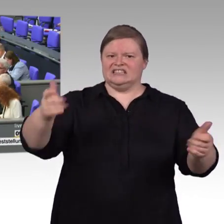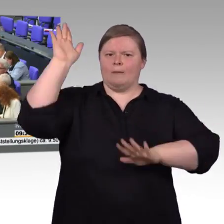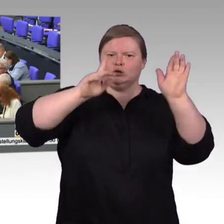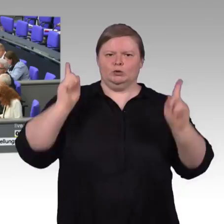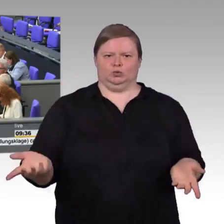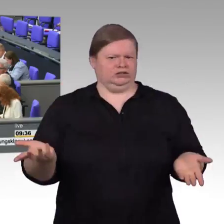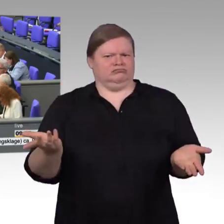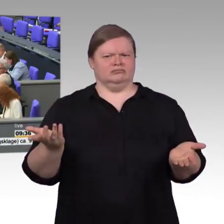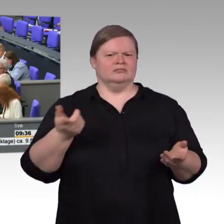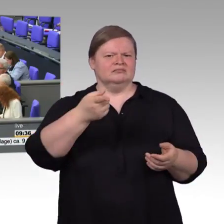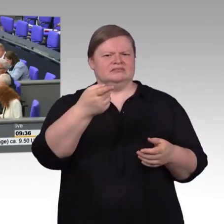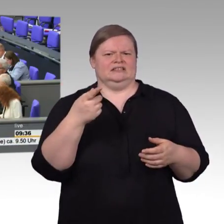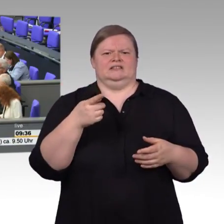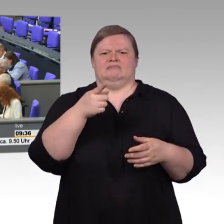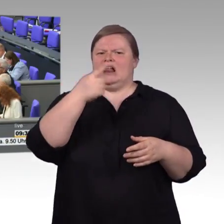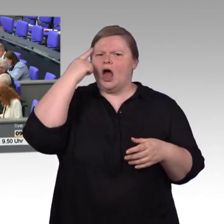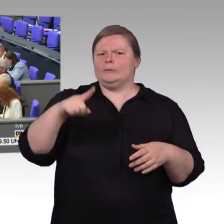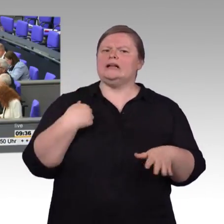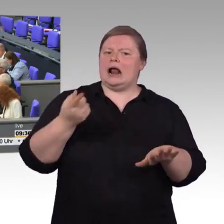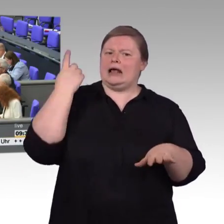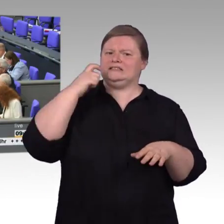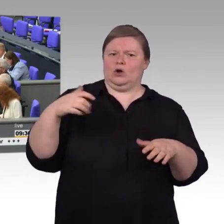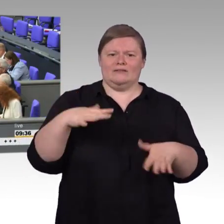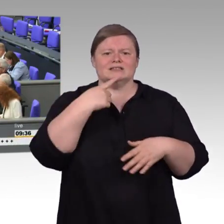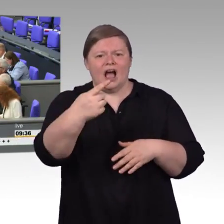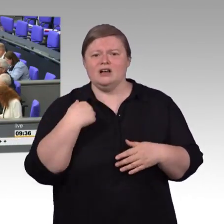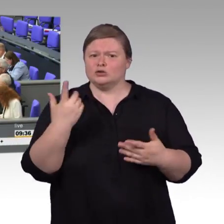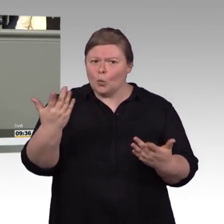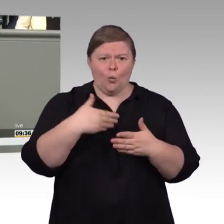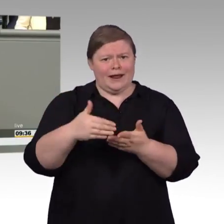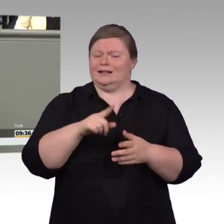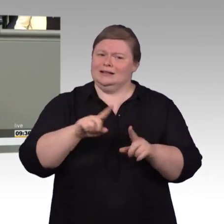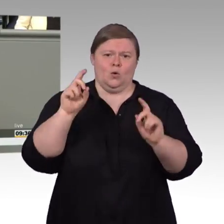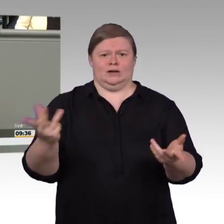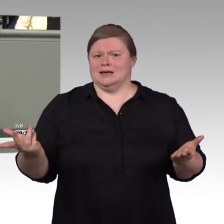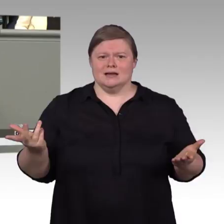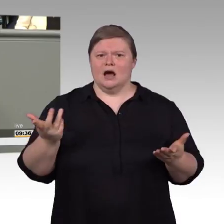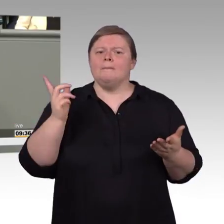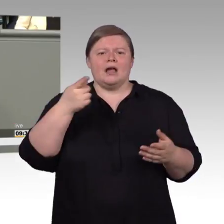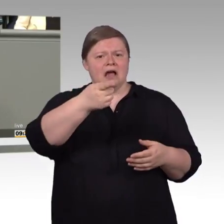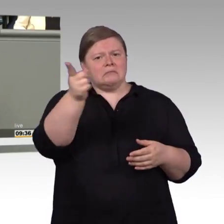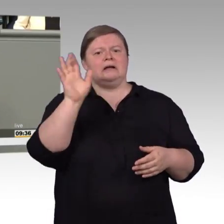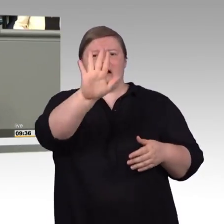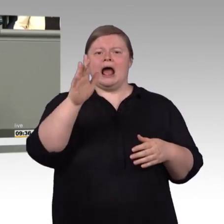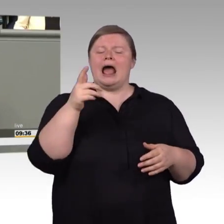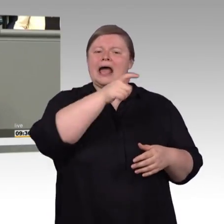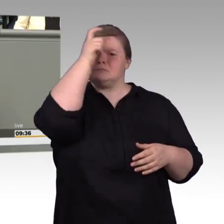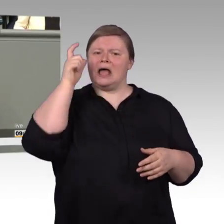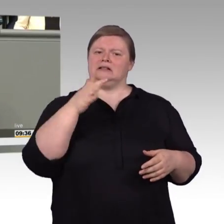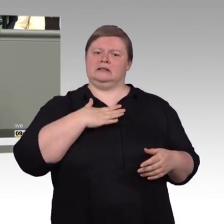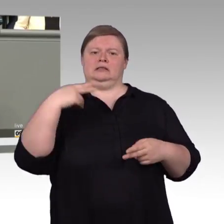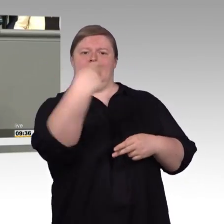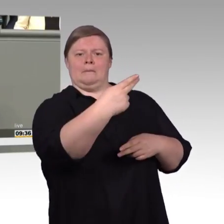gegebenenfalls belangt werden könnten, mehr am Herzen. Die Linke akzeptiert das nicht und deshalb lehnen wir Ihren verbraucherunfreundlichen und